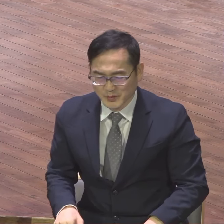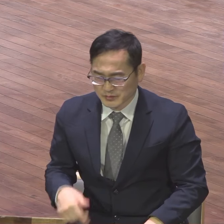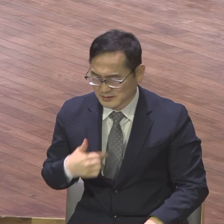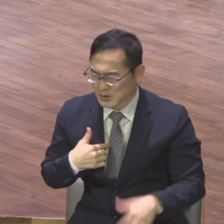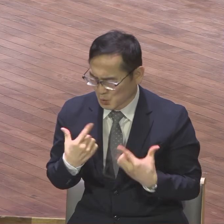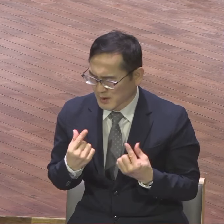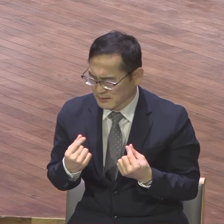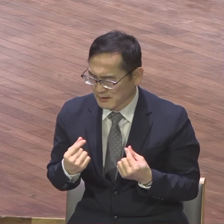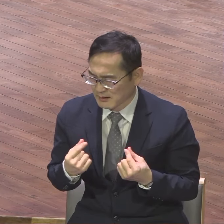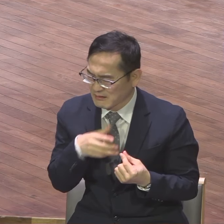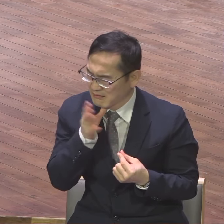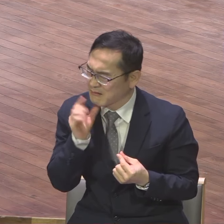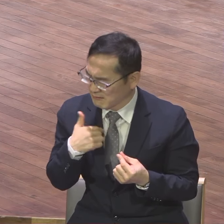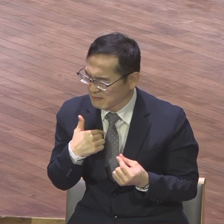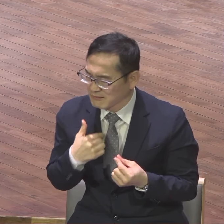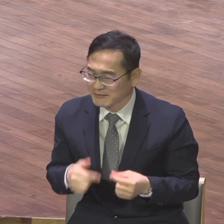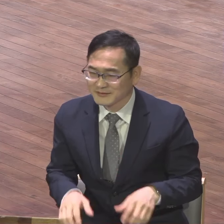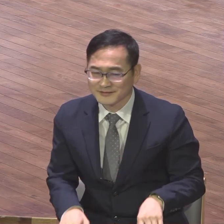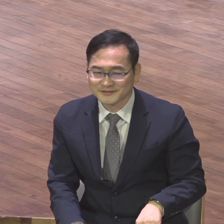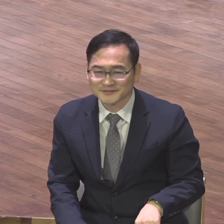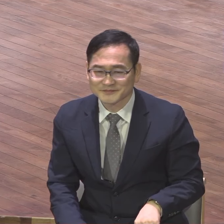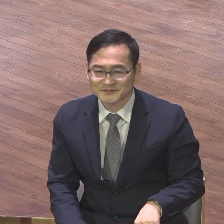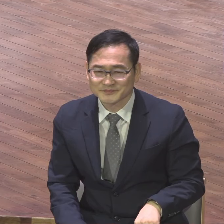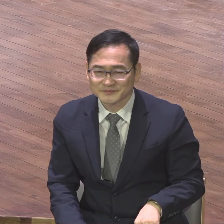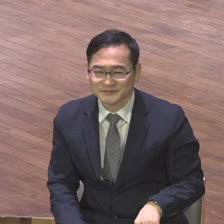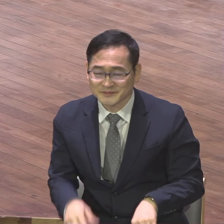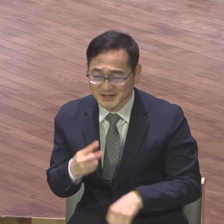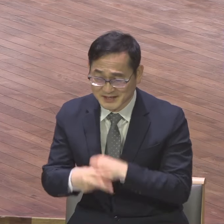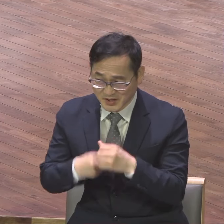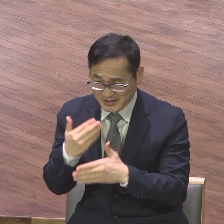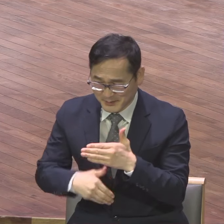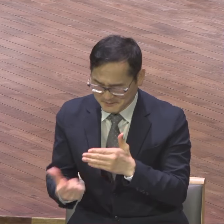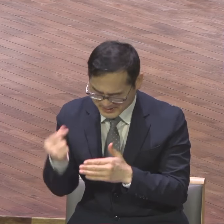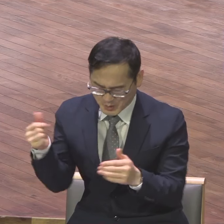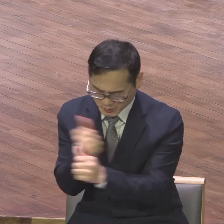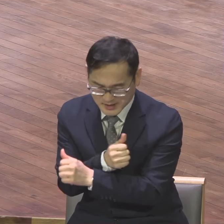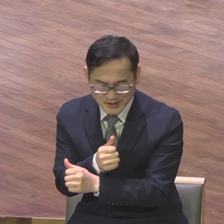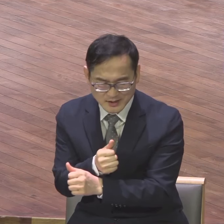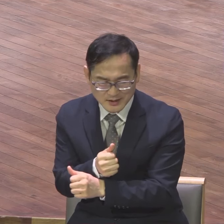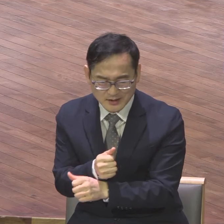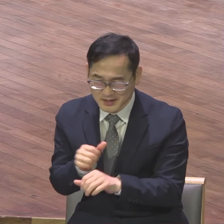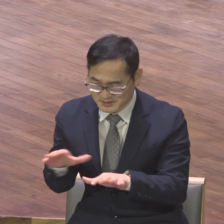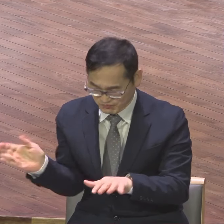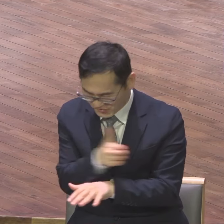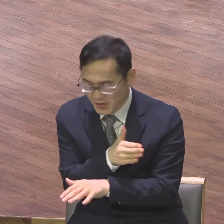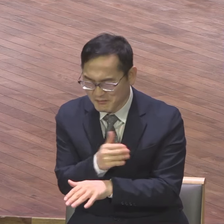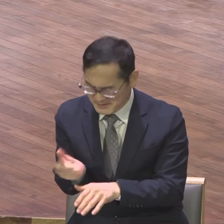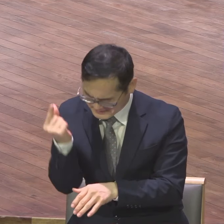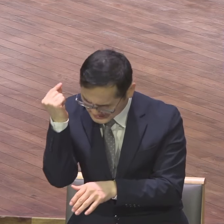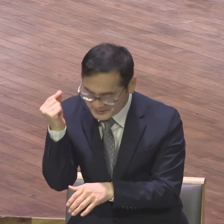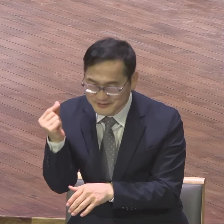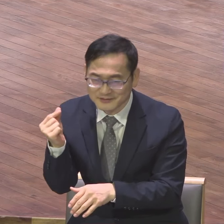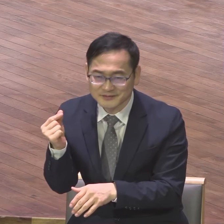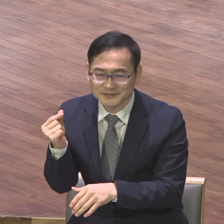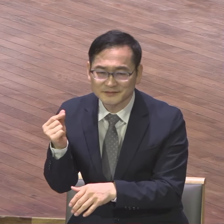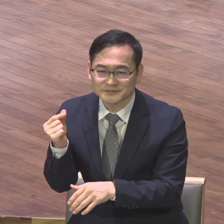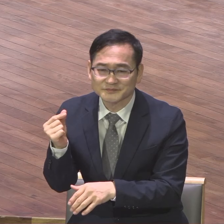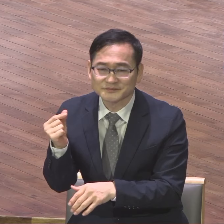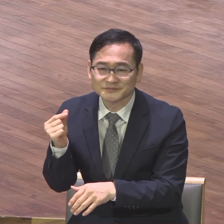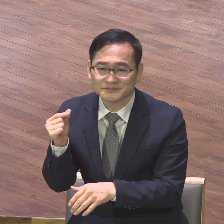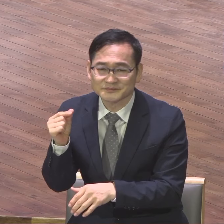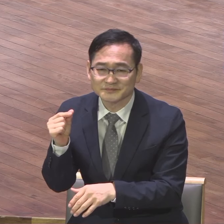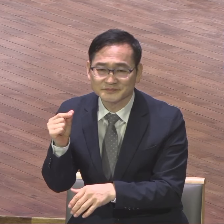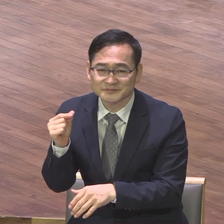않냐. 그러니까 2년 남았으니까 빨리 교체 지금부터 해야 된다. 그렇게 하면서